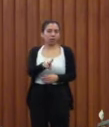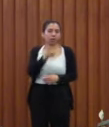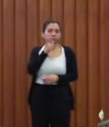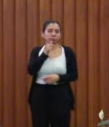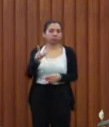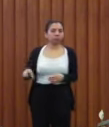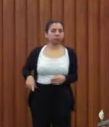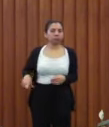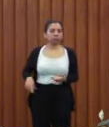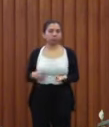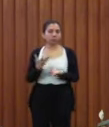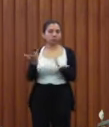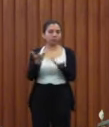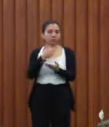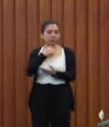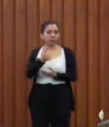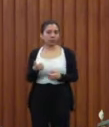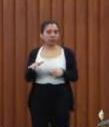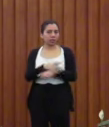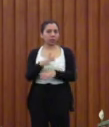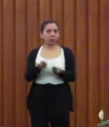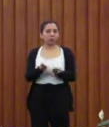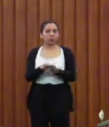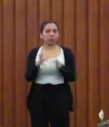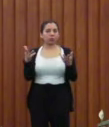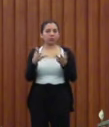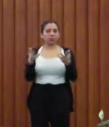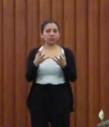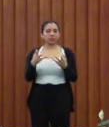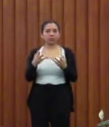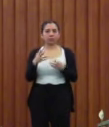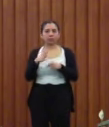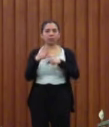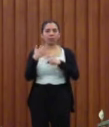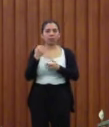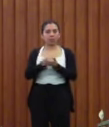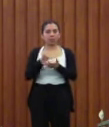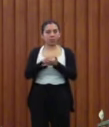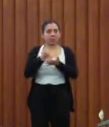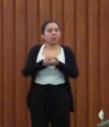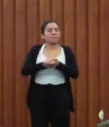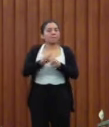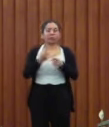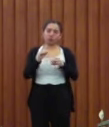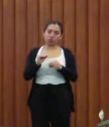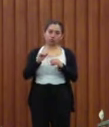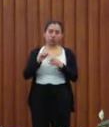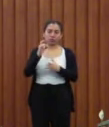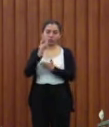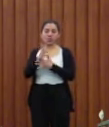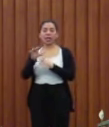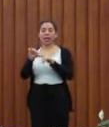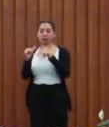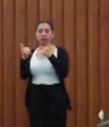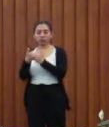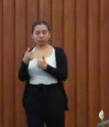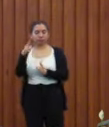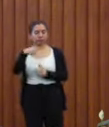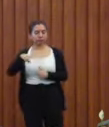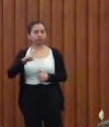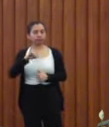no hay presión social, si no hay presión de las organizaciones con datos, los